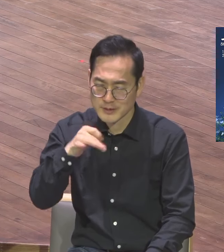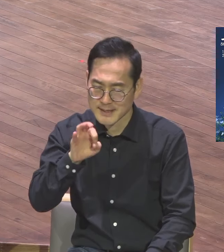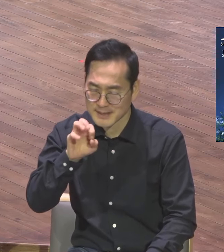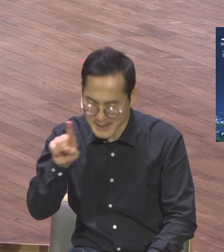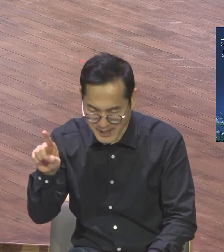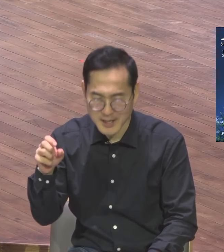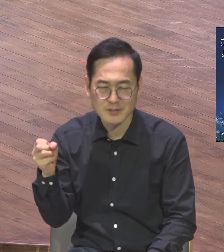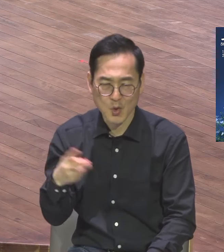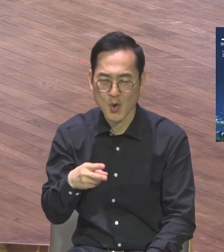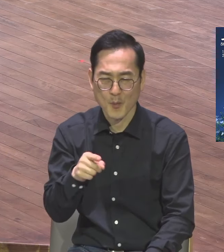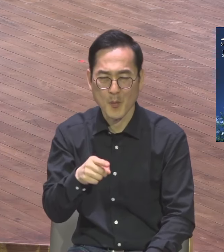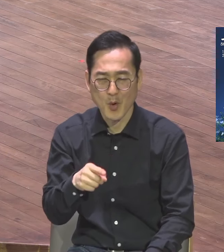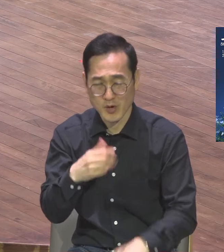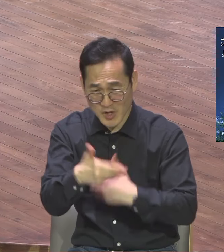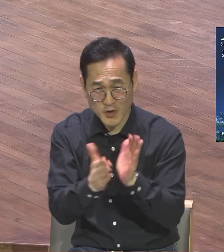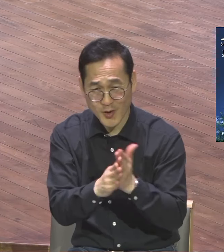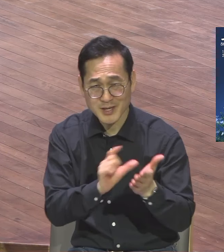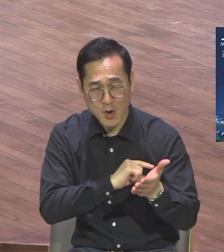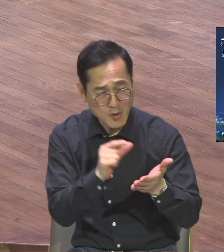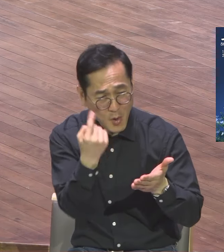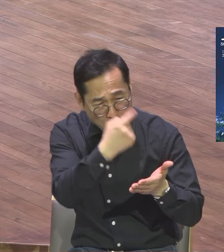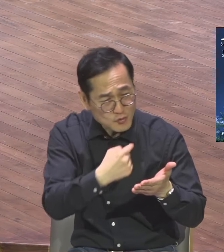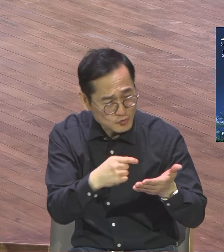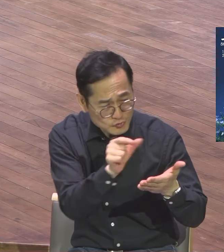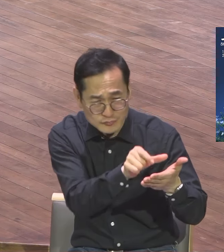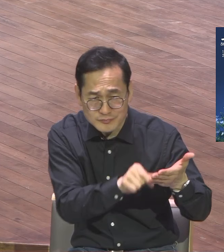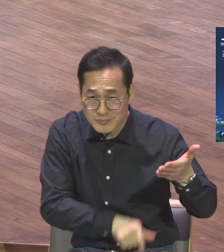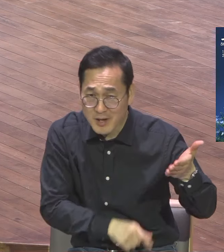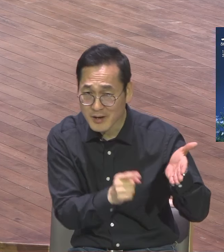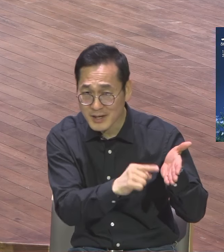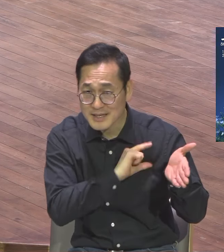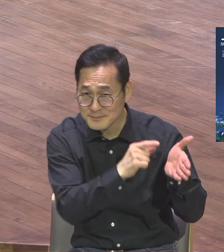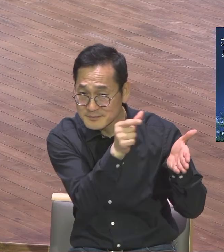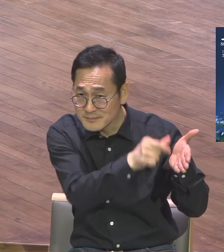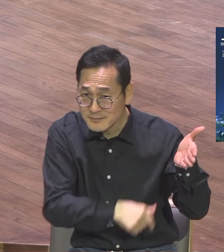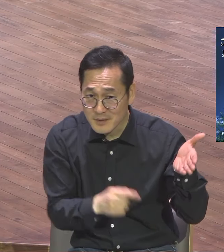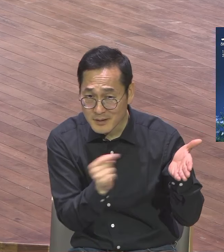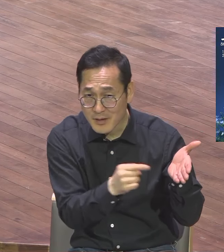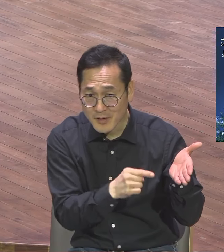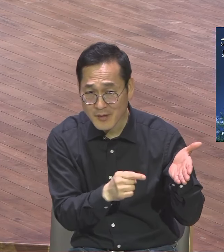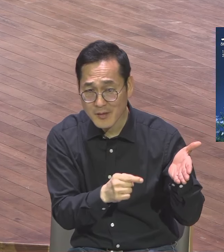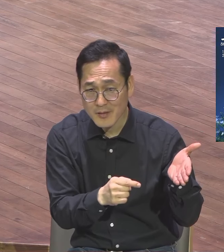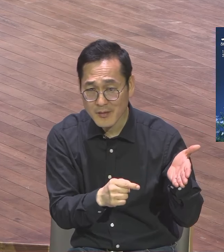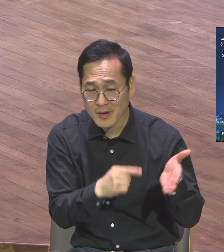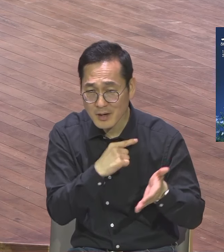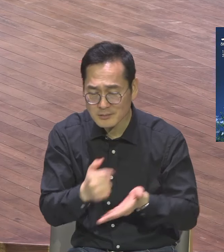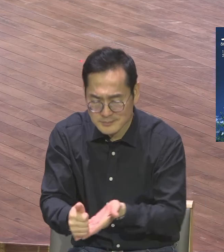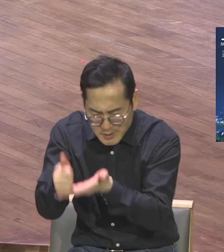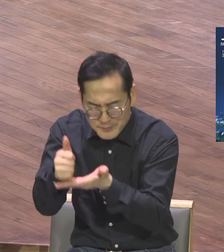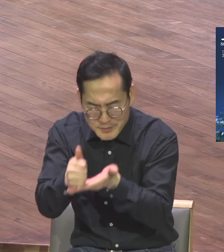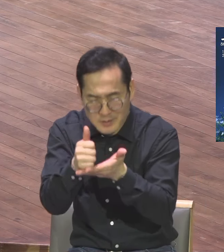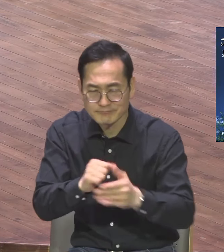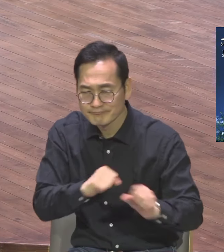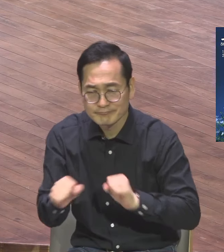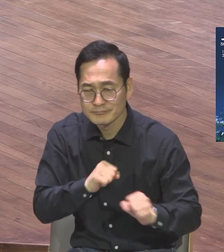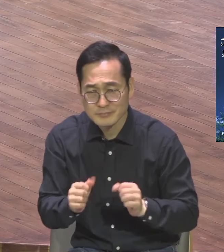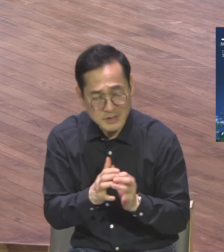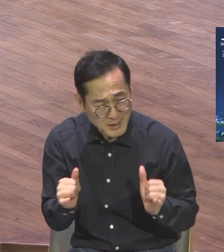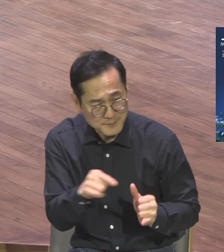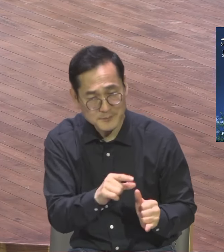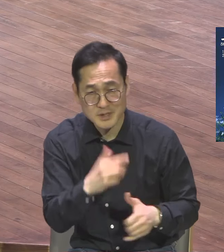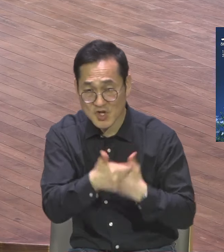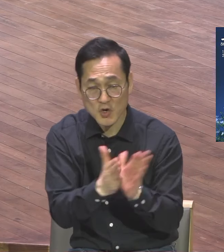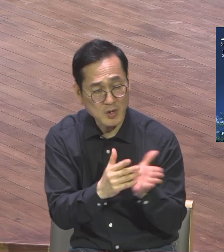가이오, 뭐 이름 다 나와서 오늘도 명단이 나옵니다만은 그렇게 중요한 이름이 쫙 나오잖아요. 얼마나